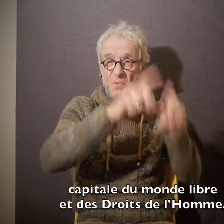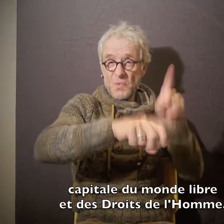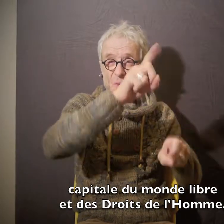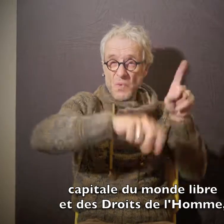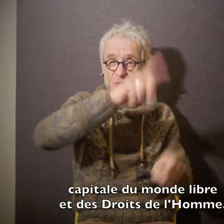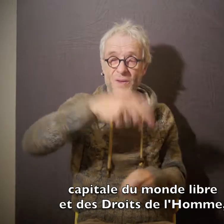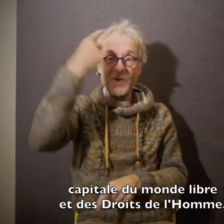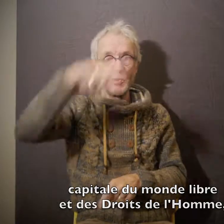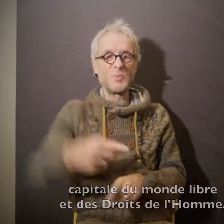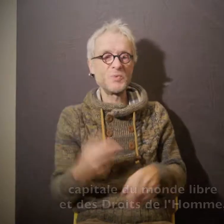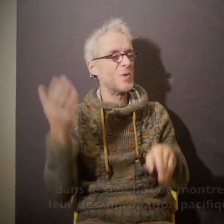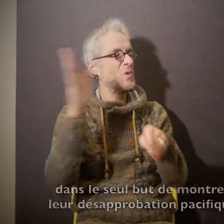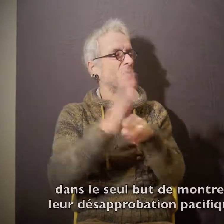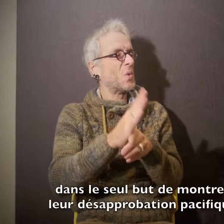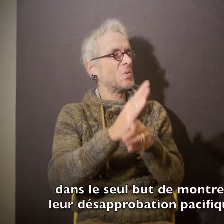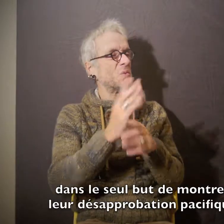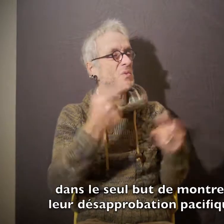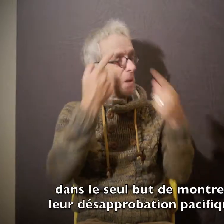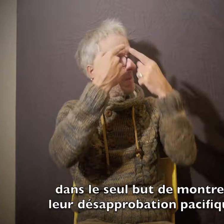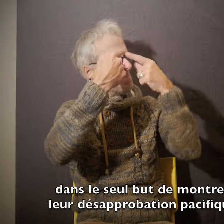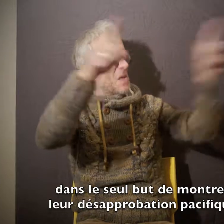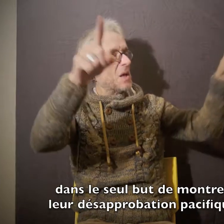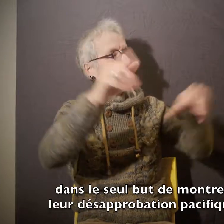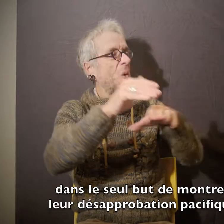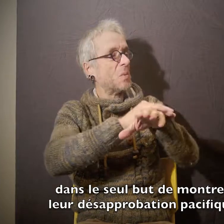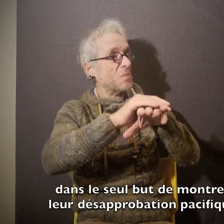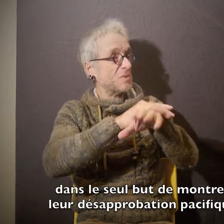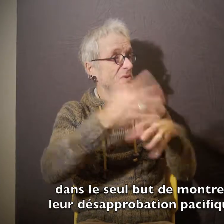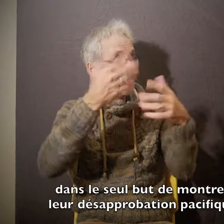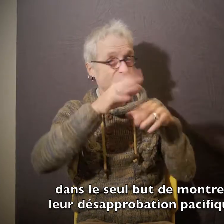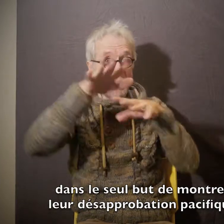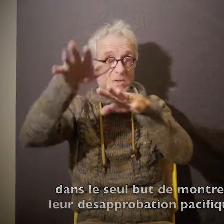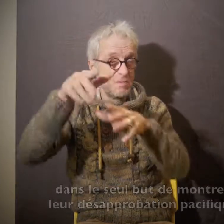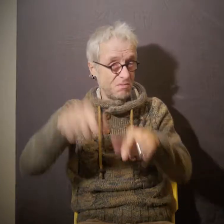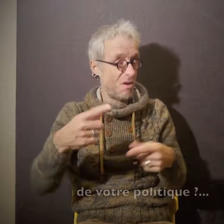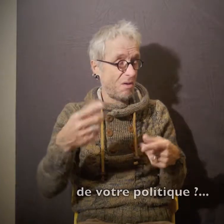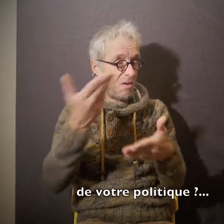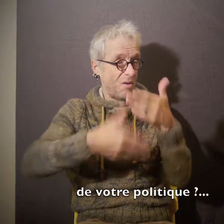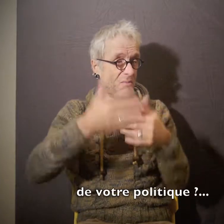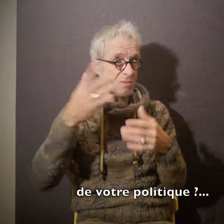du monde libre et des droits de l'homme, dans le seul but de montrer leur désapprobation pacifique de votre politique?